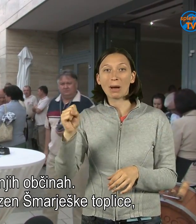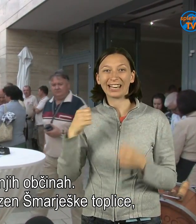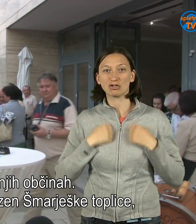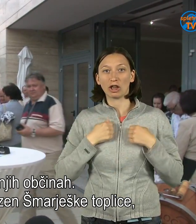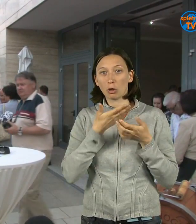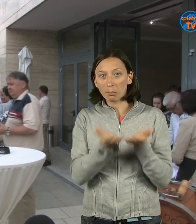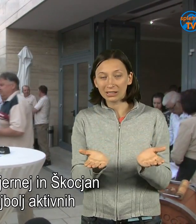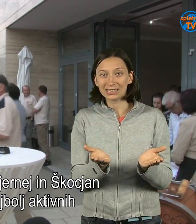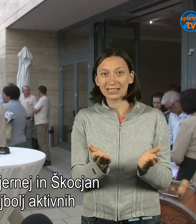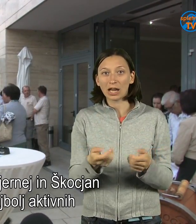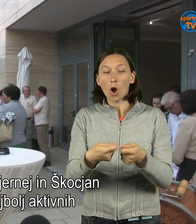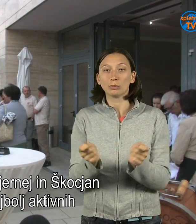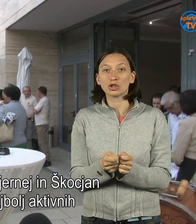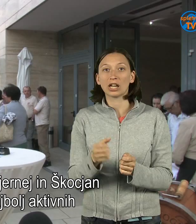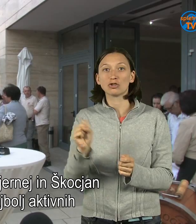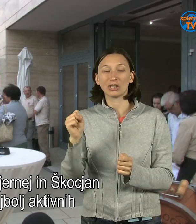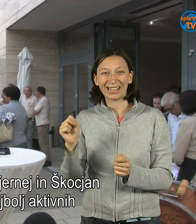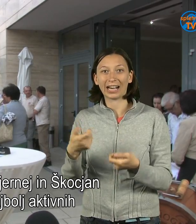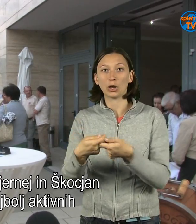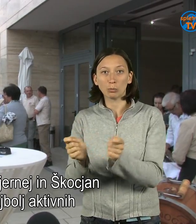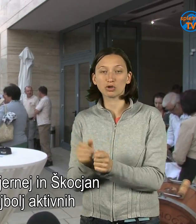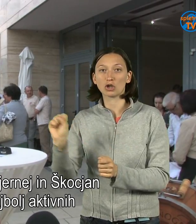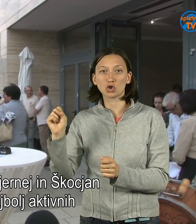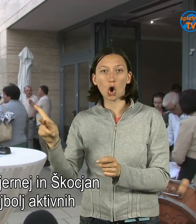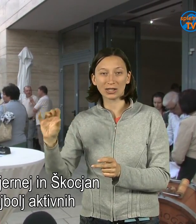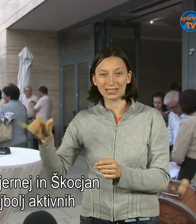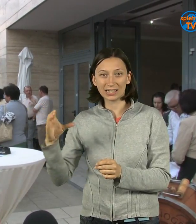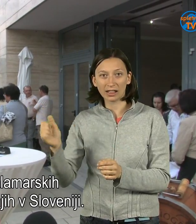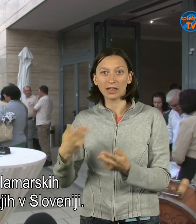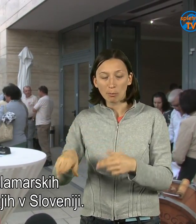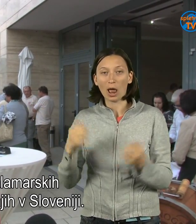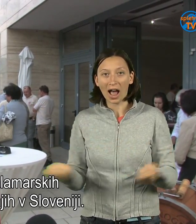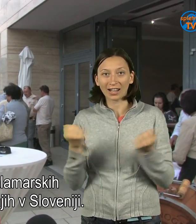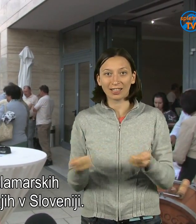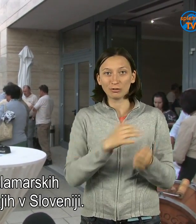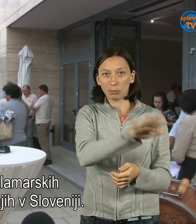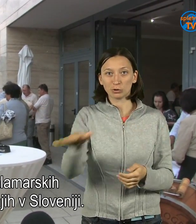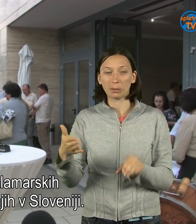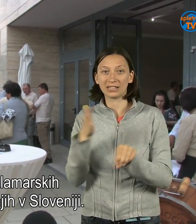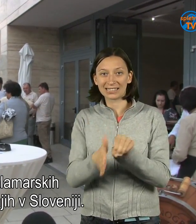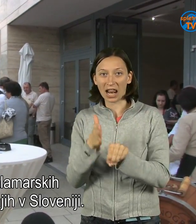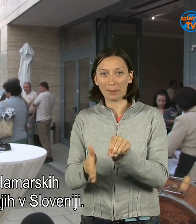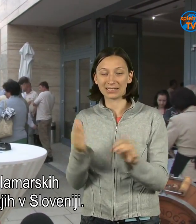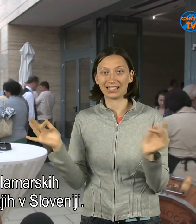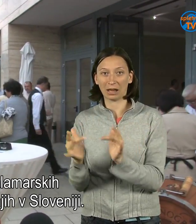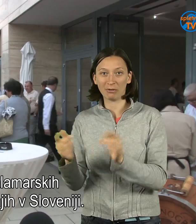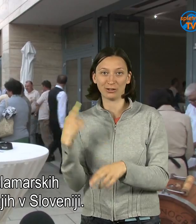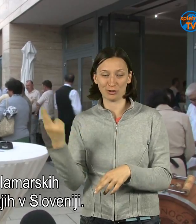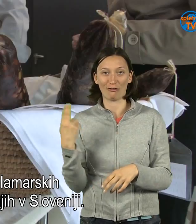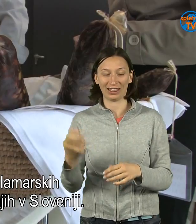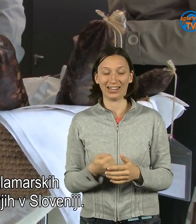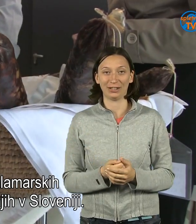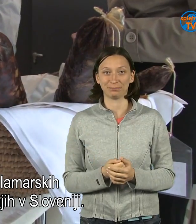Šmarješke Toplice, občina Šentjerne in Škocjan eden najbolj aktivnih pri teh salamarskih tekmovanjih v